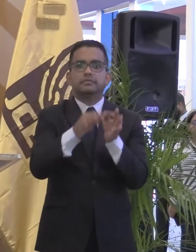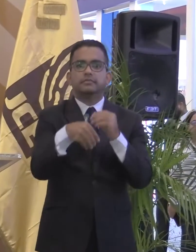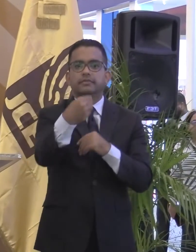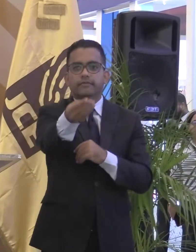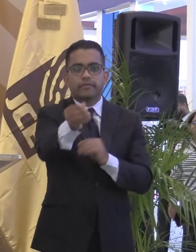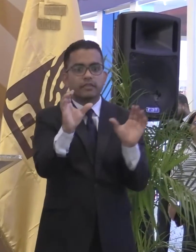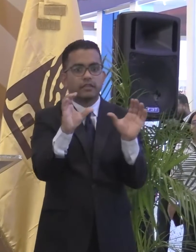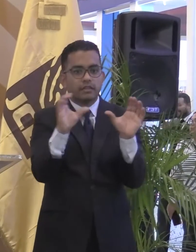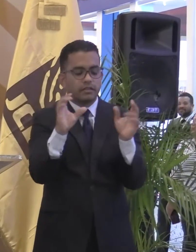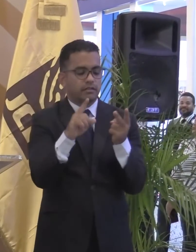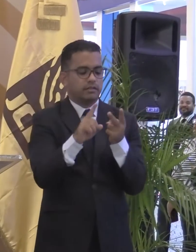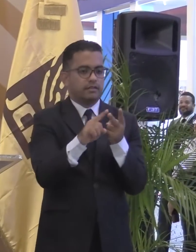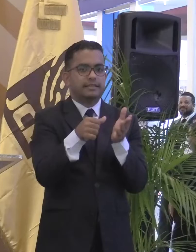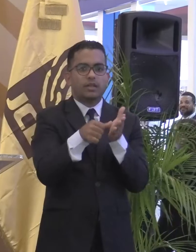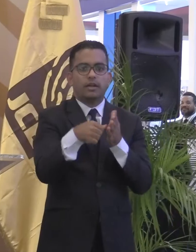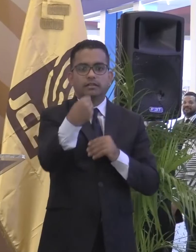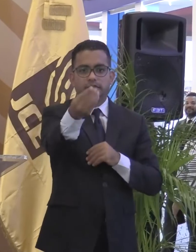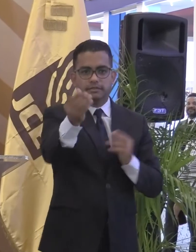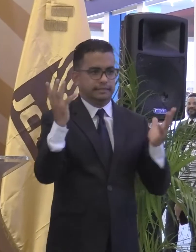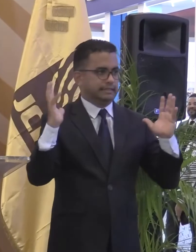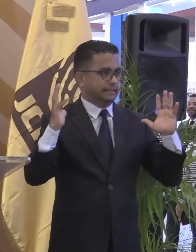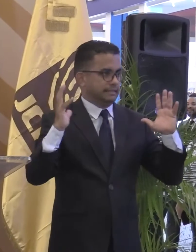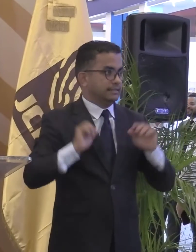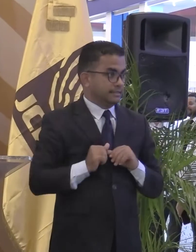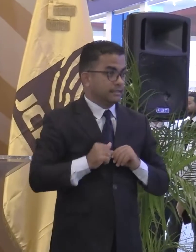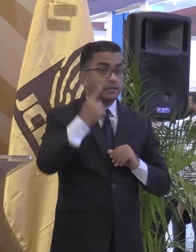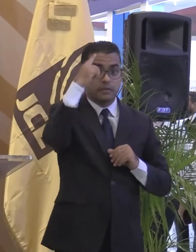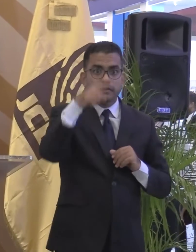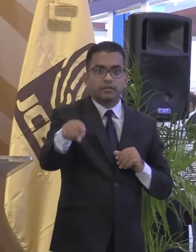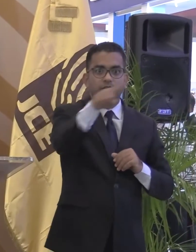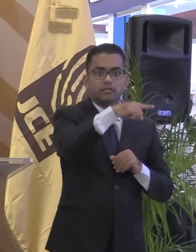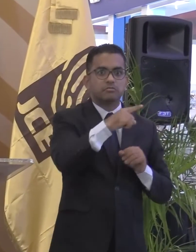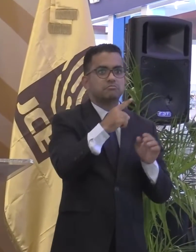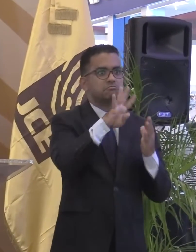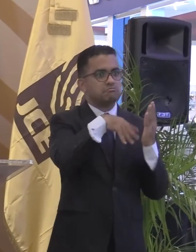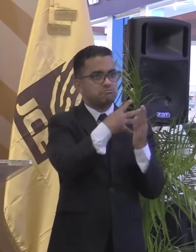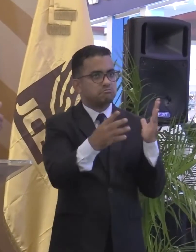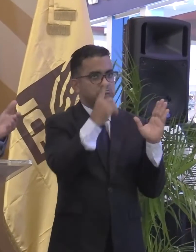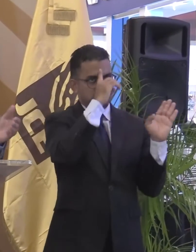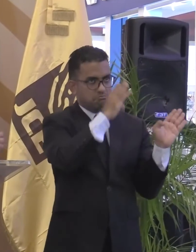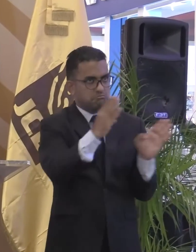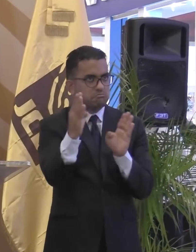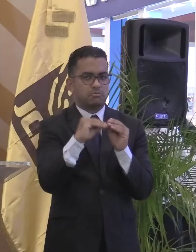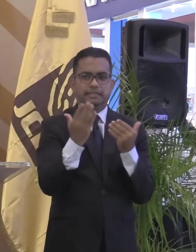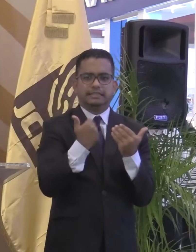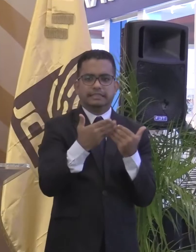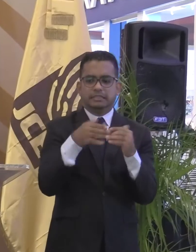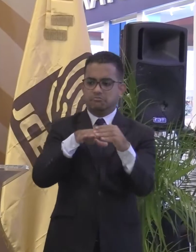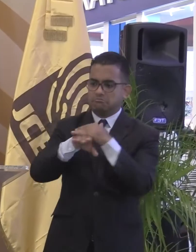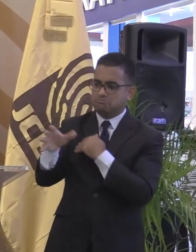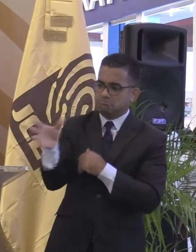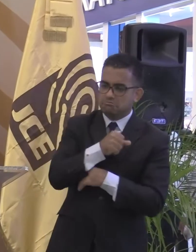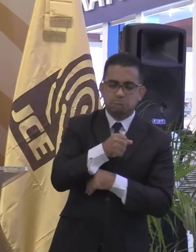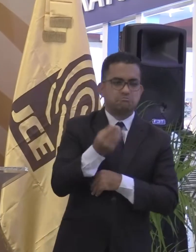células con la intención de que los ciudadanos y ciudadanas puedan coordinar su agenda de las múltiples diligencias propias del día